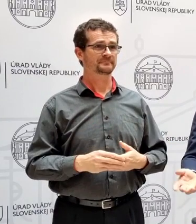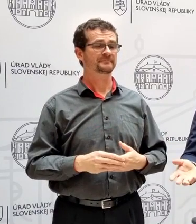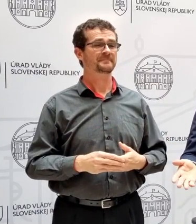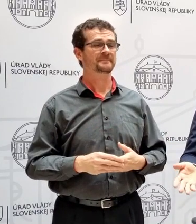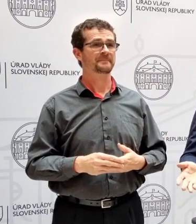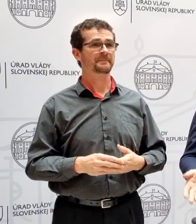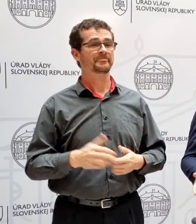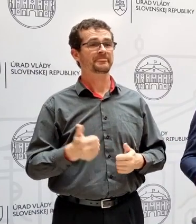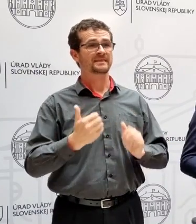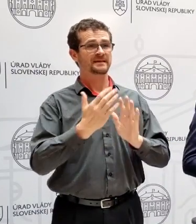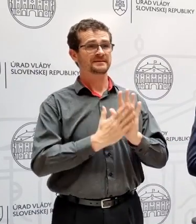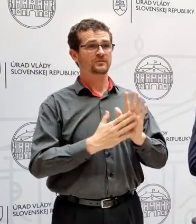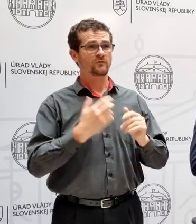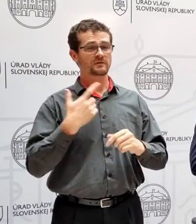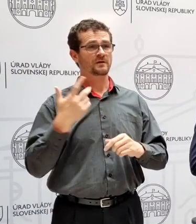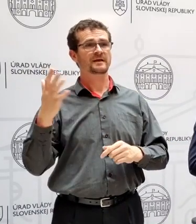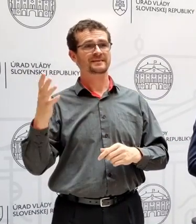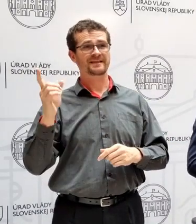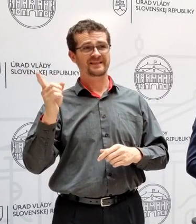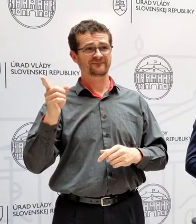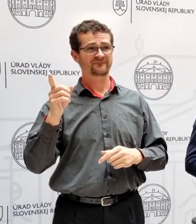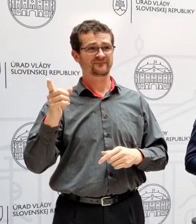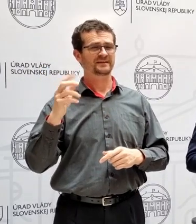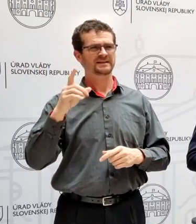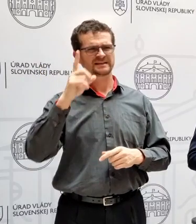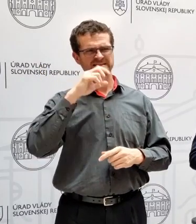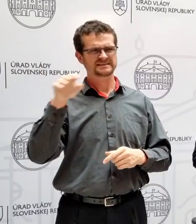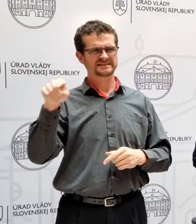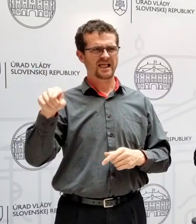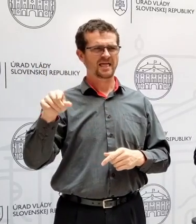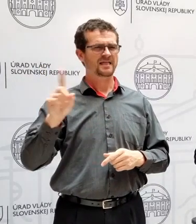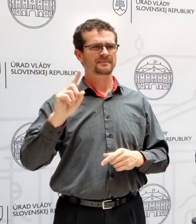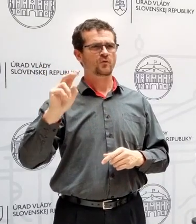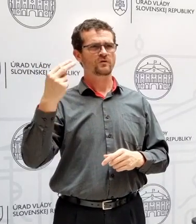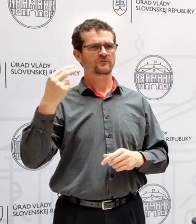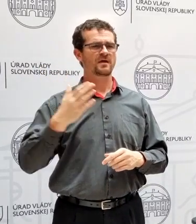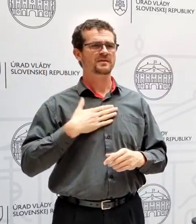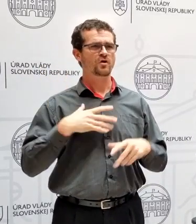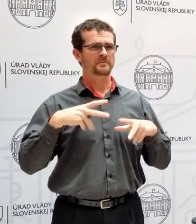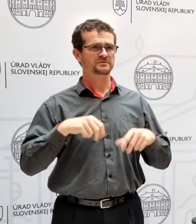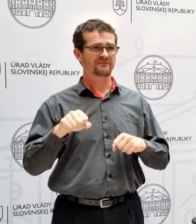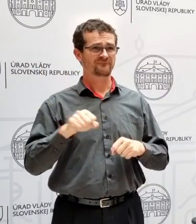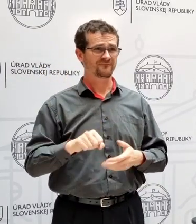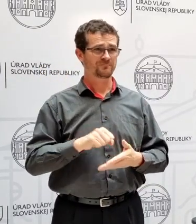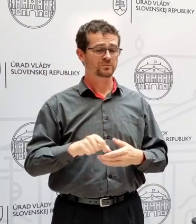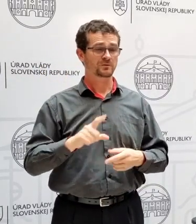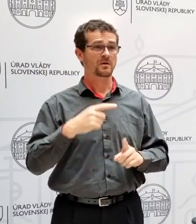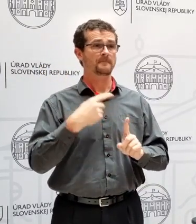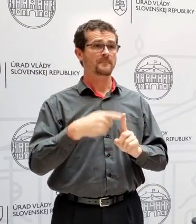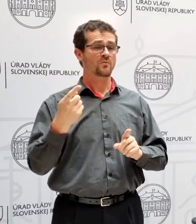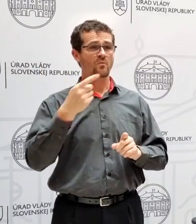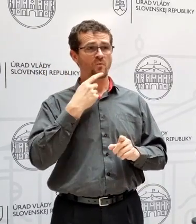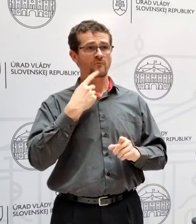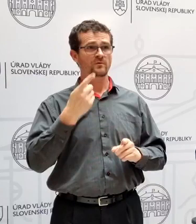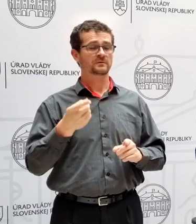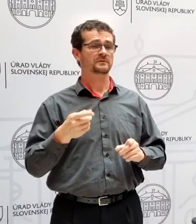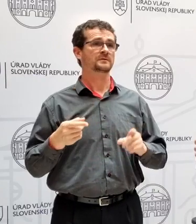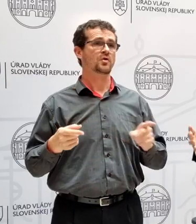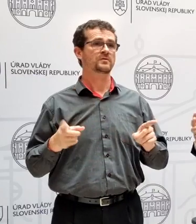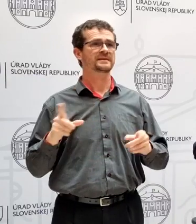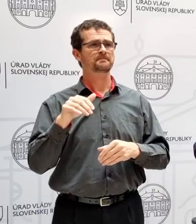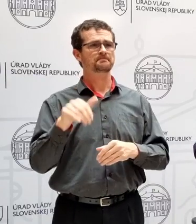to. Čiže na jednej strane hovoria, nie, vy ste bakani, nemôžete nám odvolať našich predsedov výborov. Ale zároveň hovoria, že oni